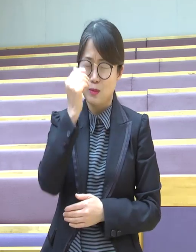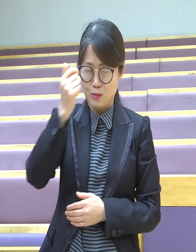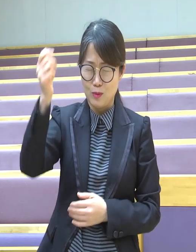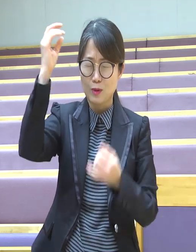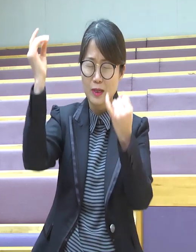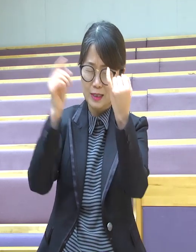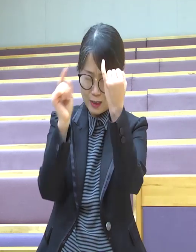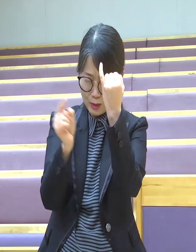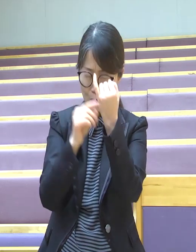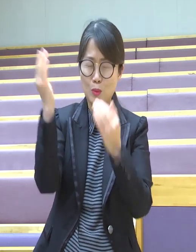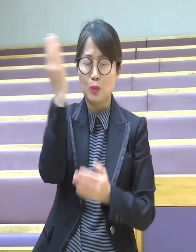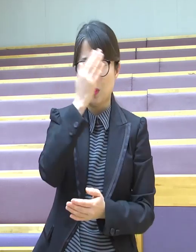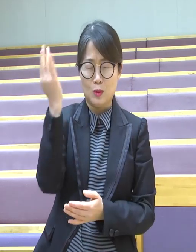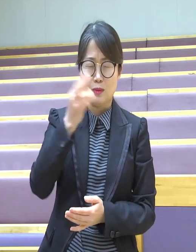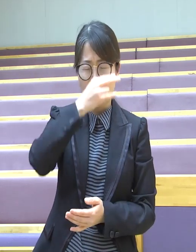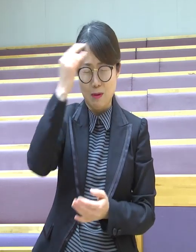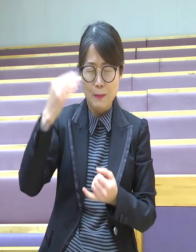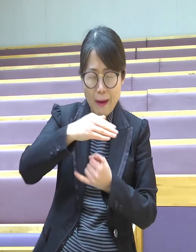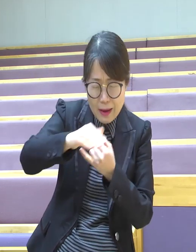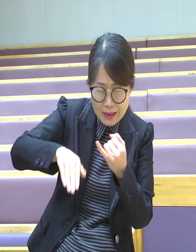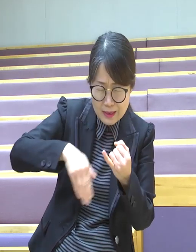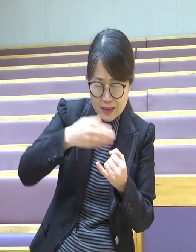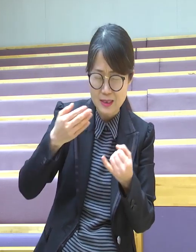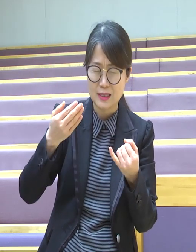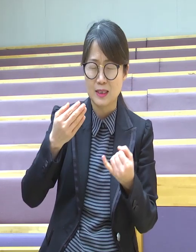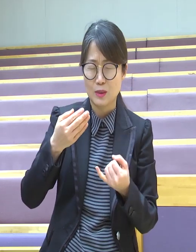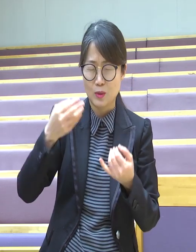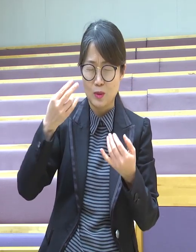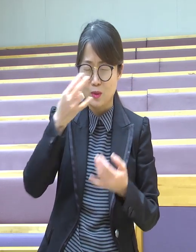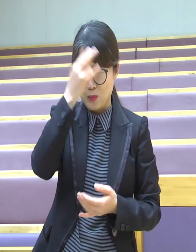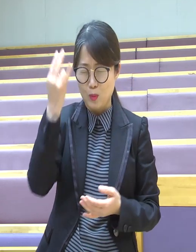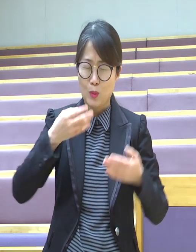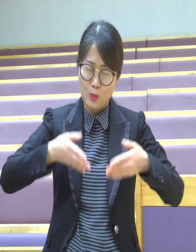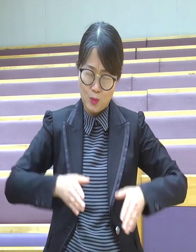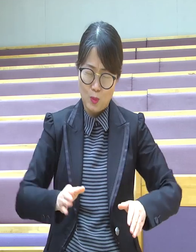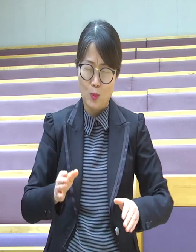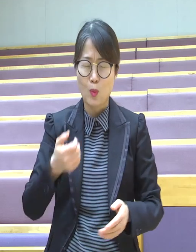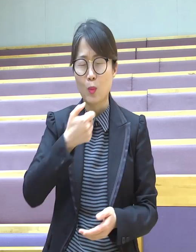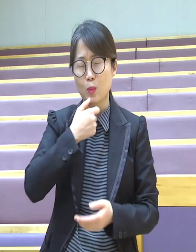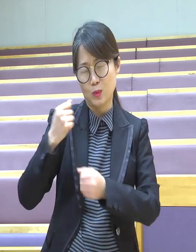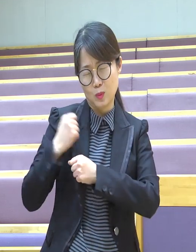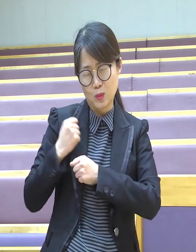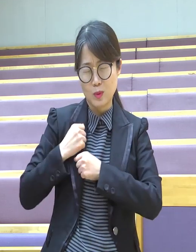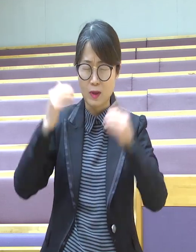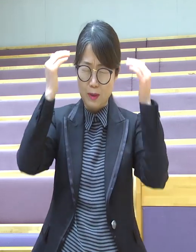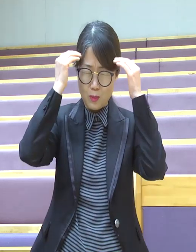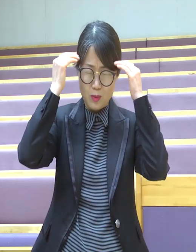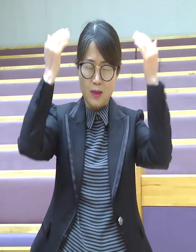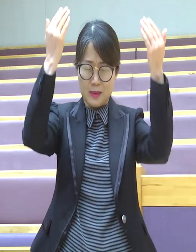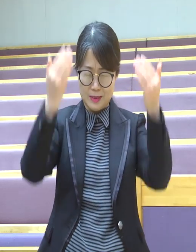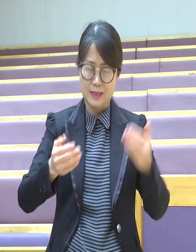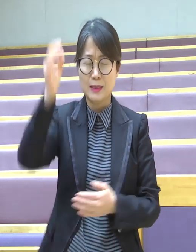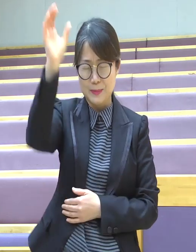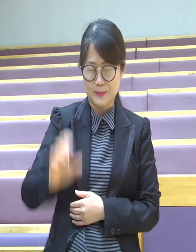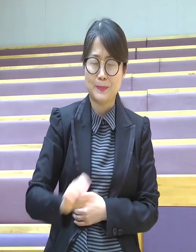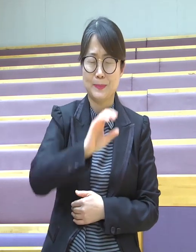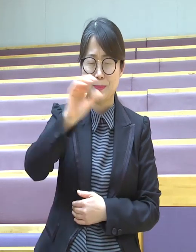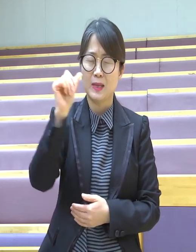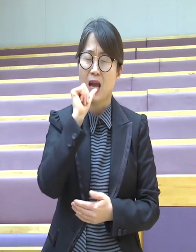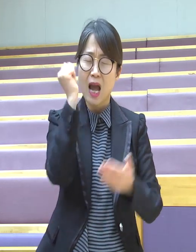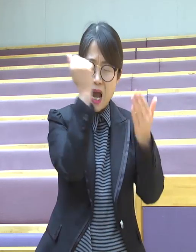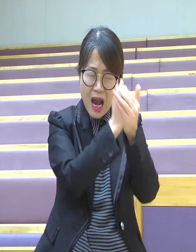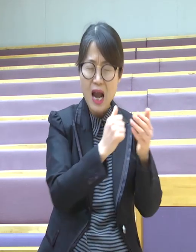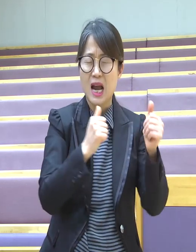그리스도를 믿습니다. 그는 성령으로 잉태되어 동정녀 마리아에게서 나시고 본디오 빌라도에게 고난을